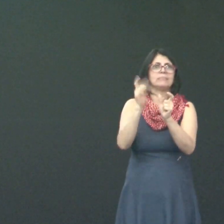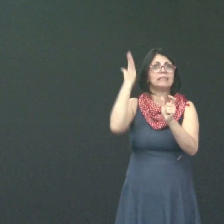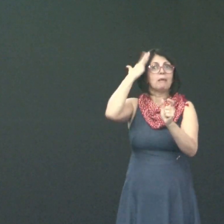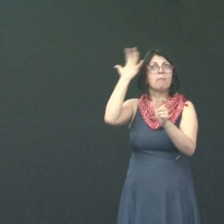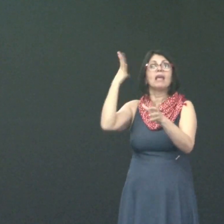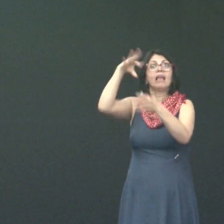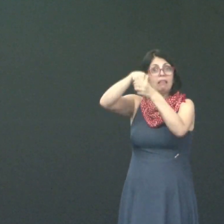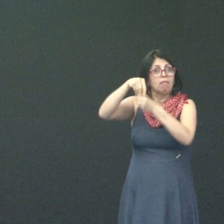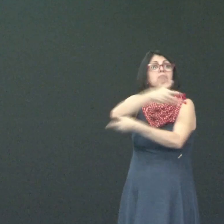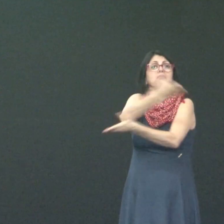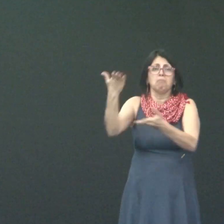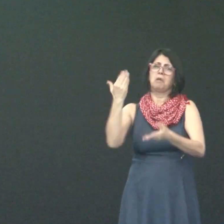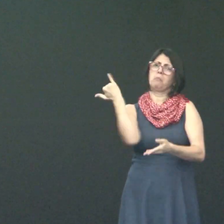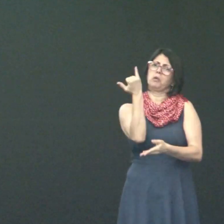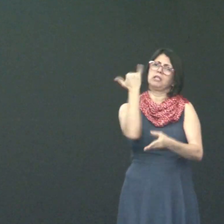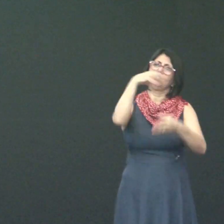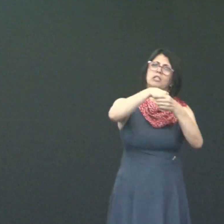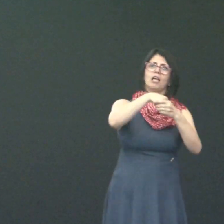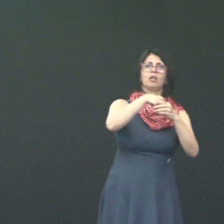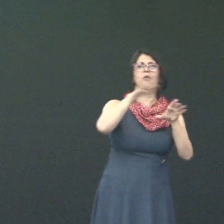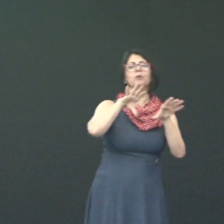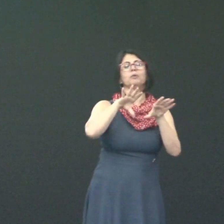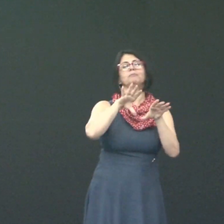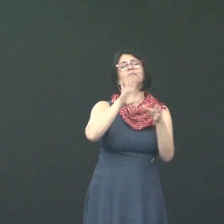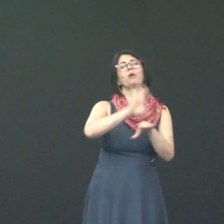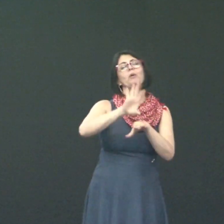Então, é importante que você entenda,